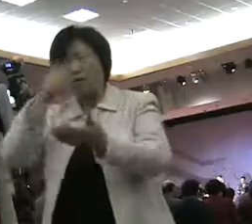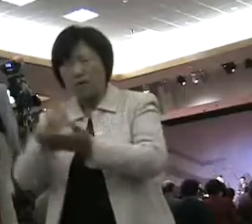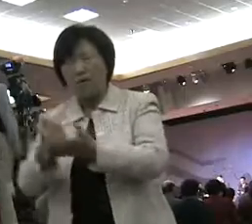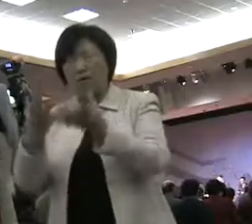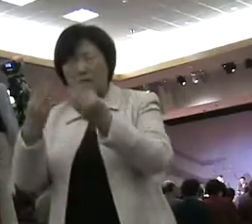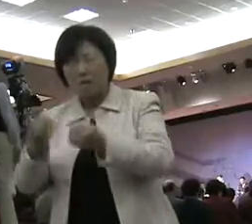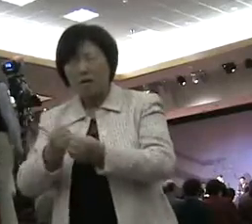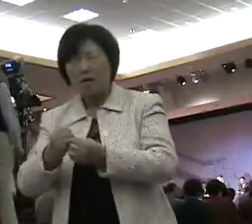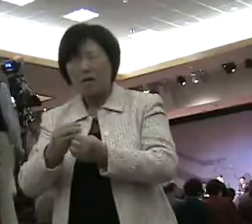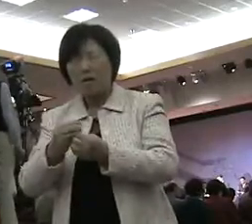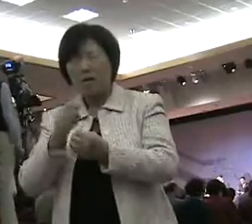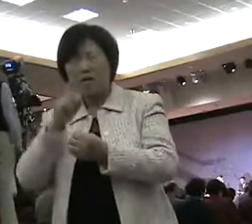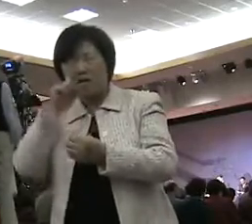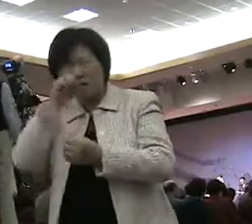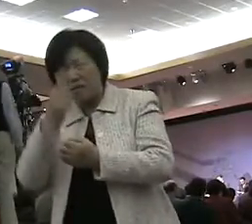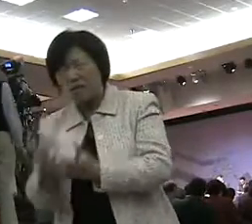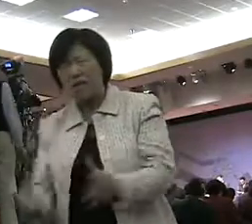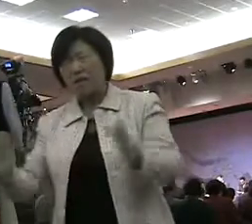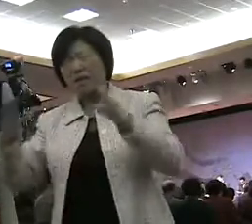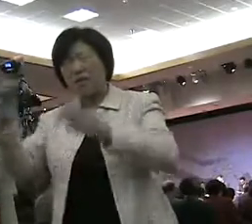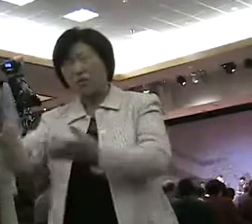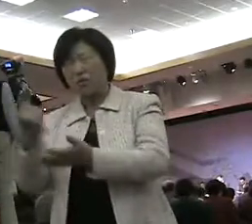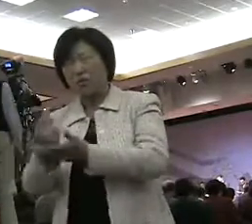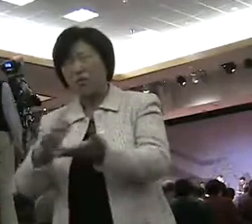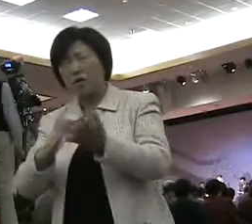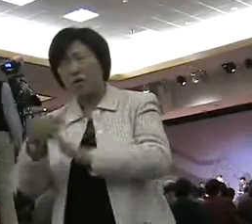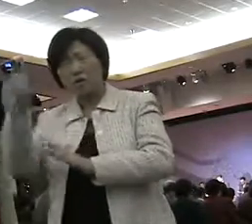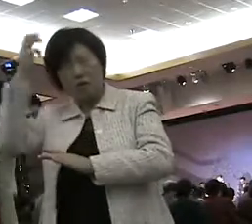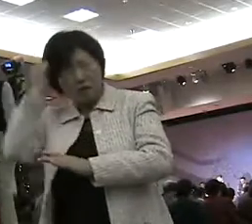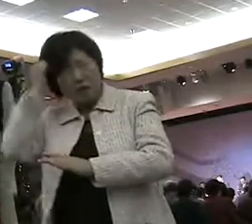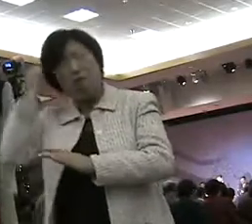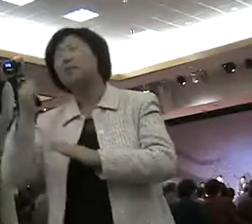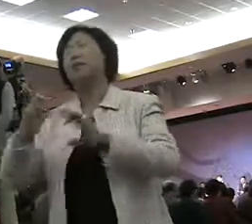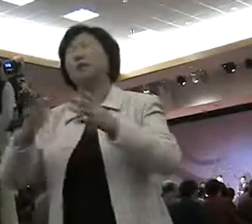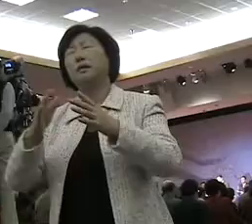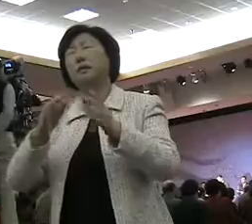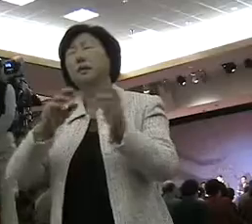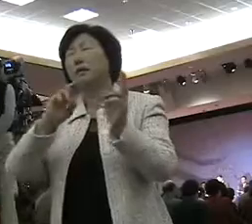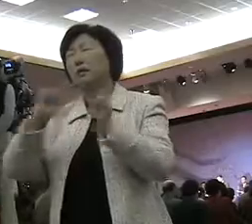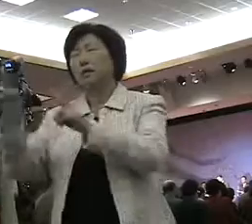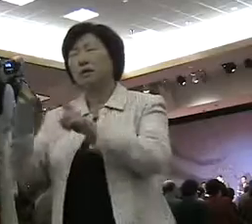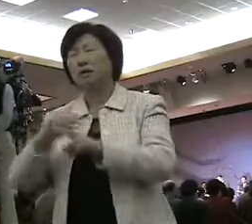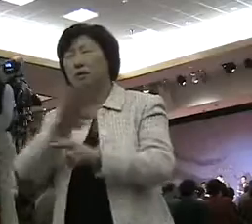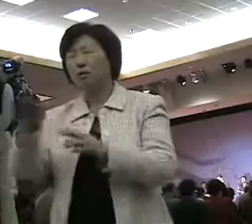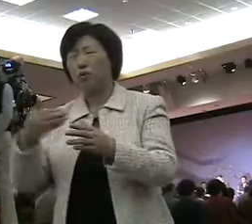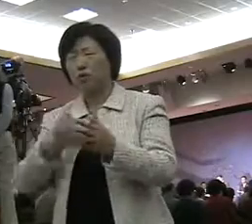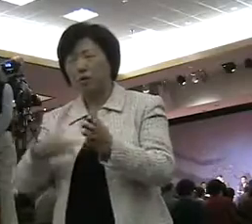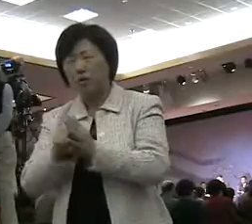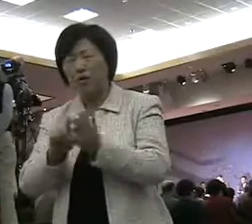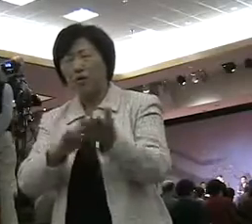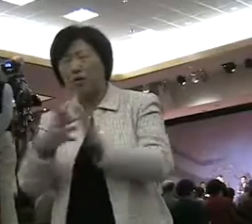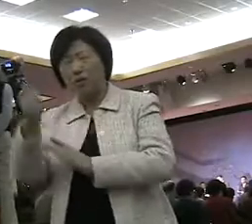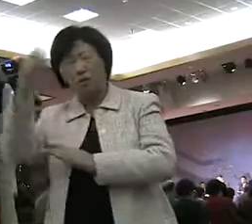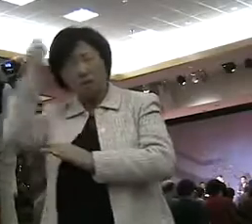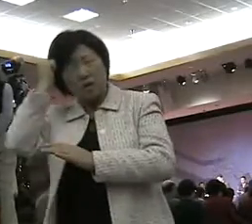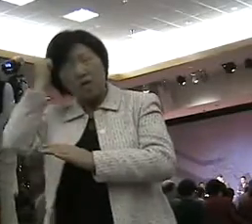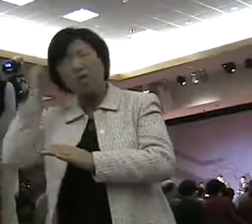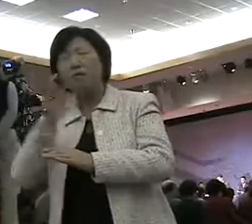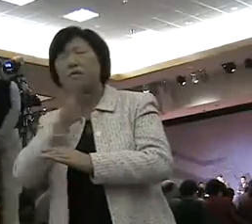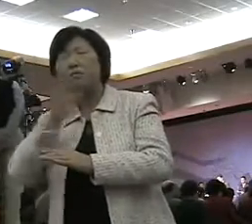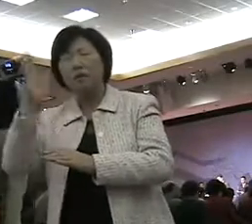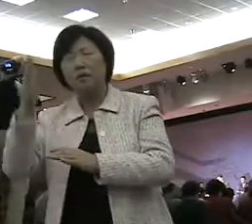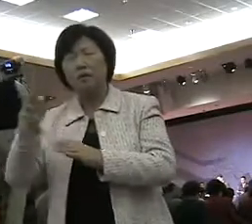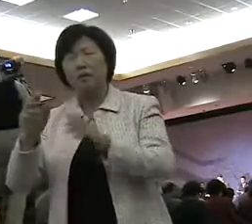같은 마구간에 겸손히 오신 예수님을 기억하며 세상을 향한 성탄의 기쁨이 아닌 우리를 위하여 죽으신 예수님을 기억하는